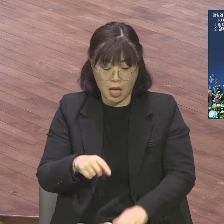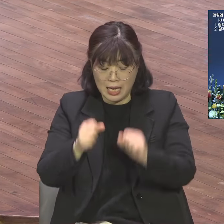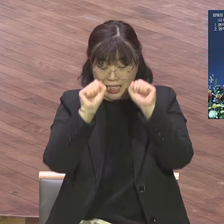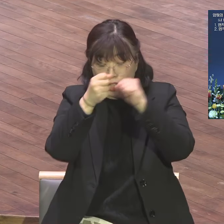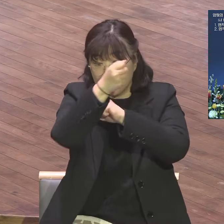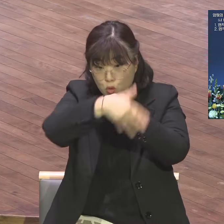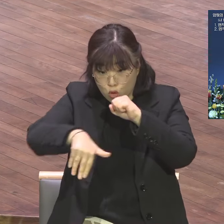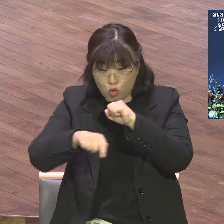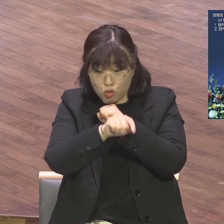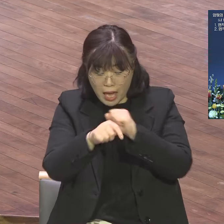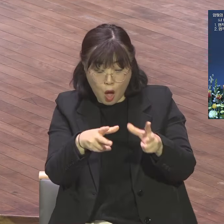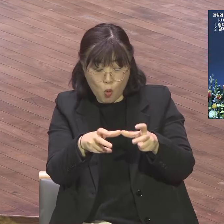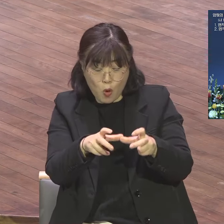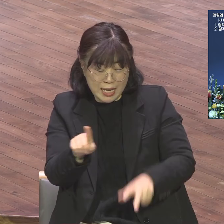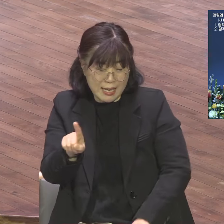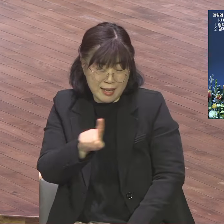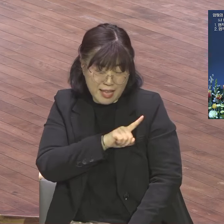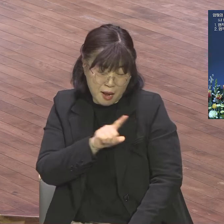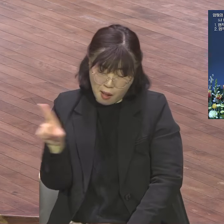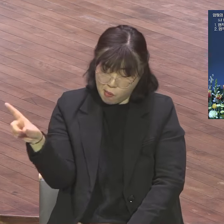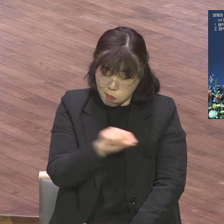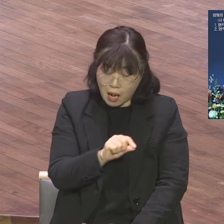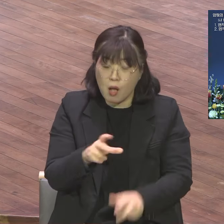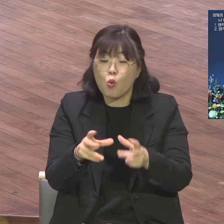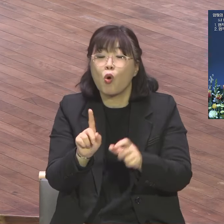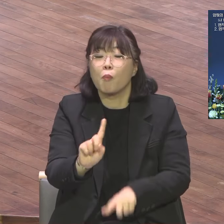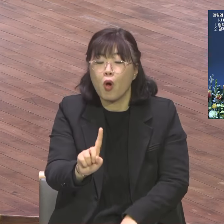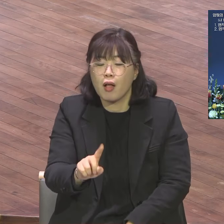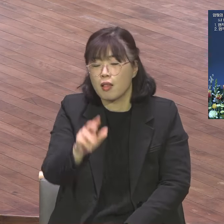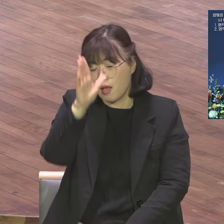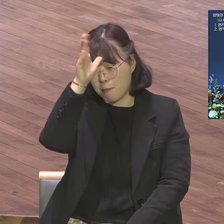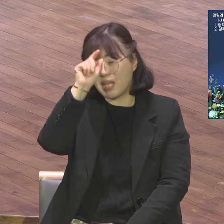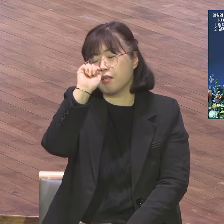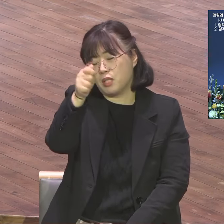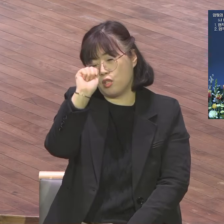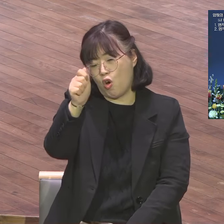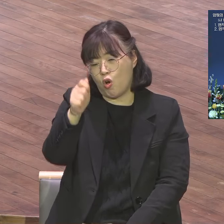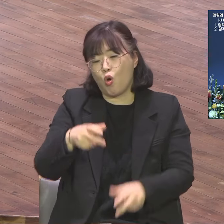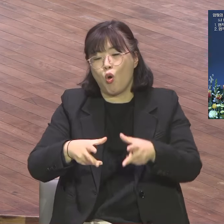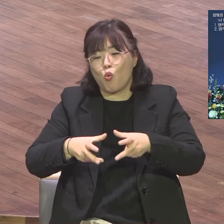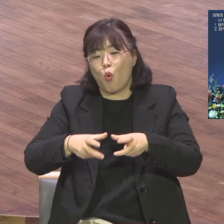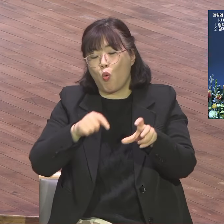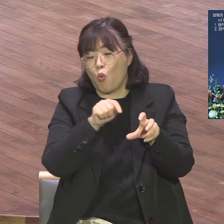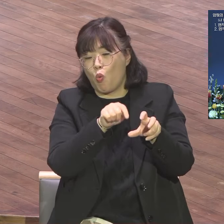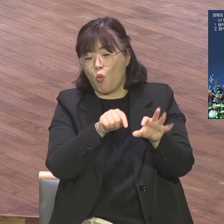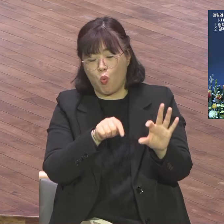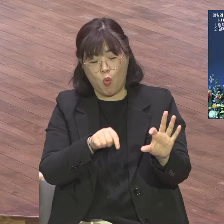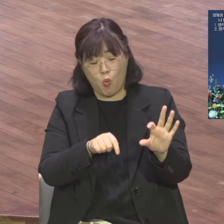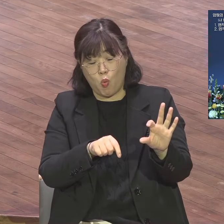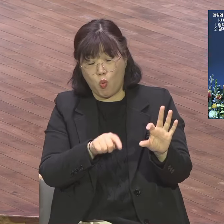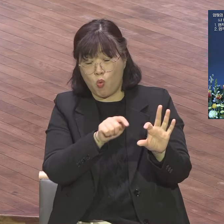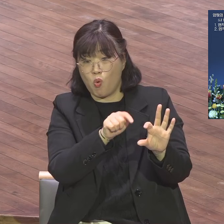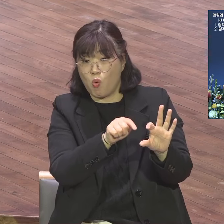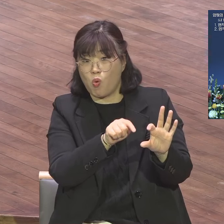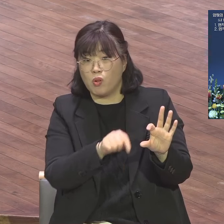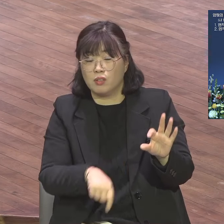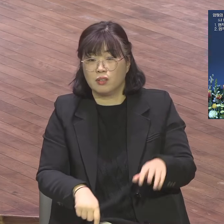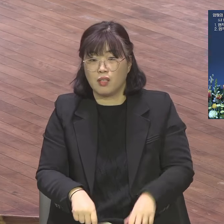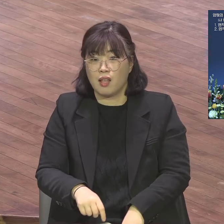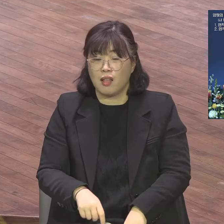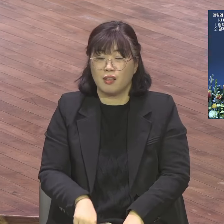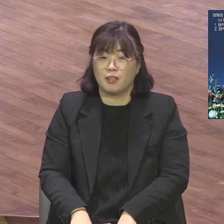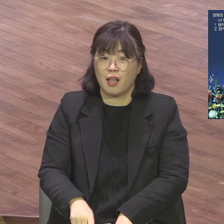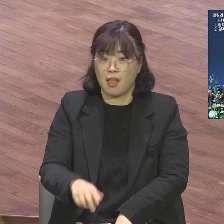공이 서틀콕, 이 배드민턴 공이에요. 배드민턴 공이 뭐예요? 배드민턴